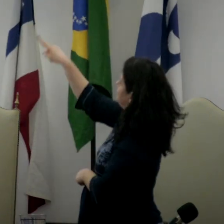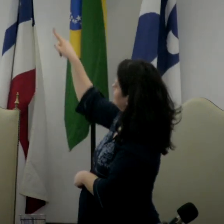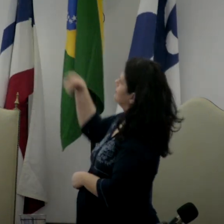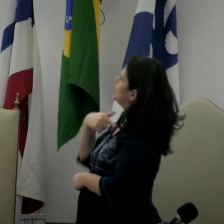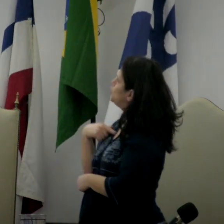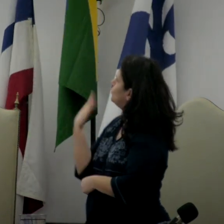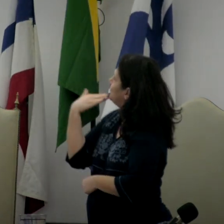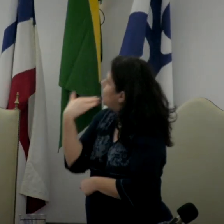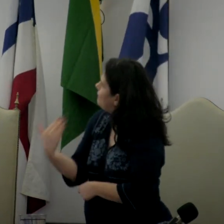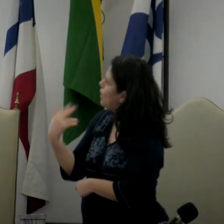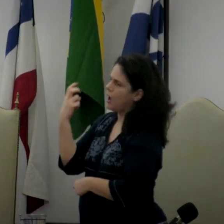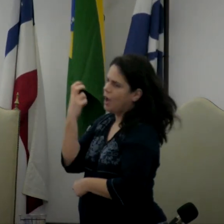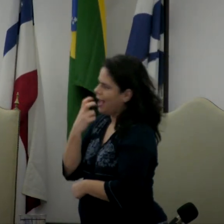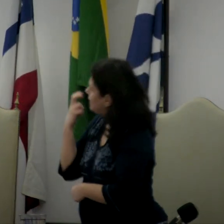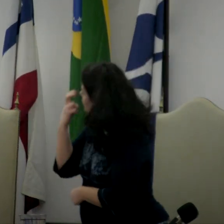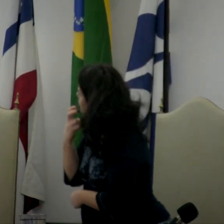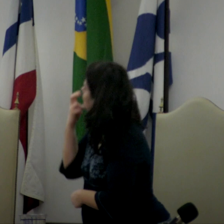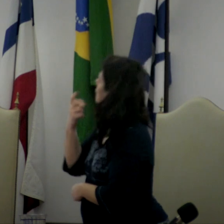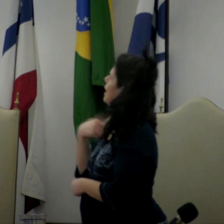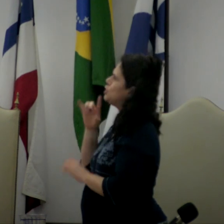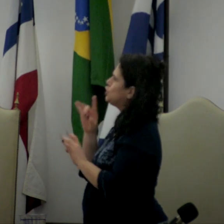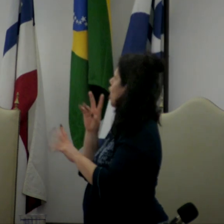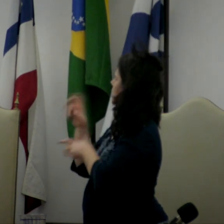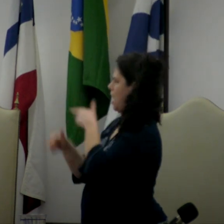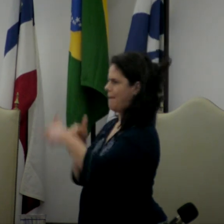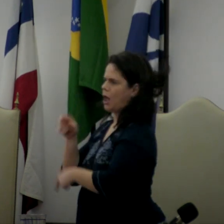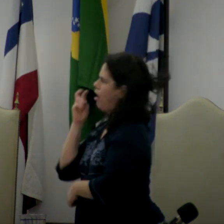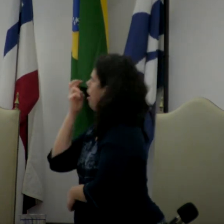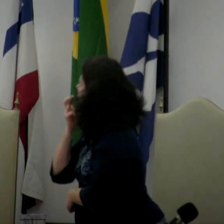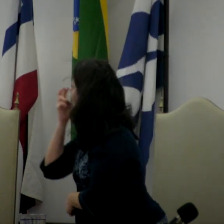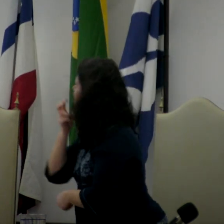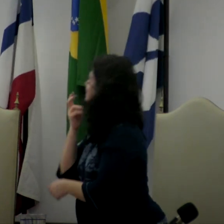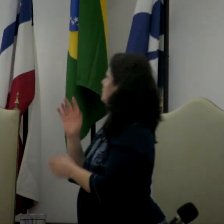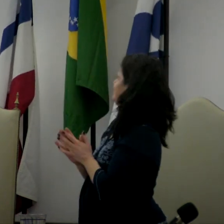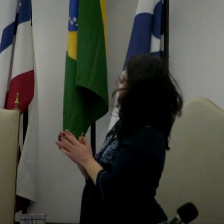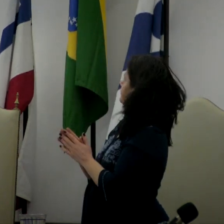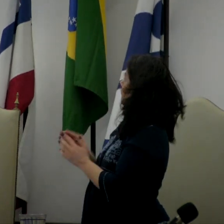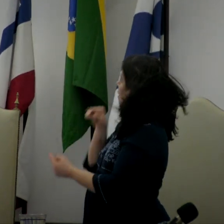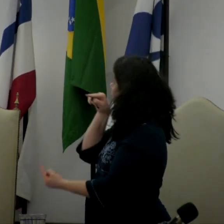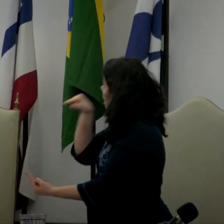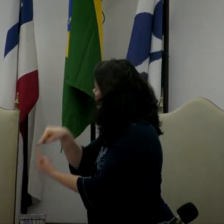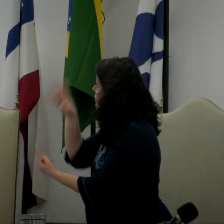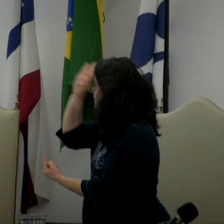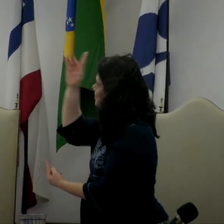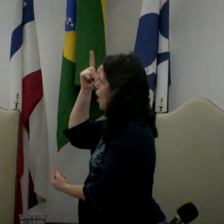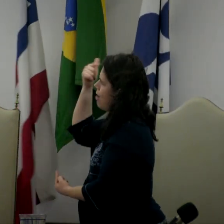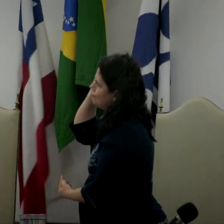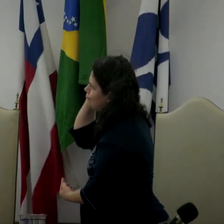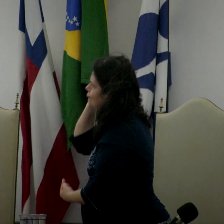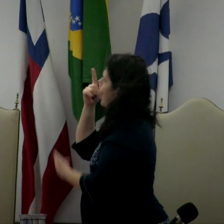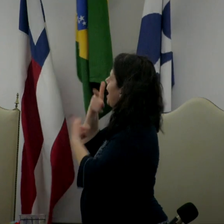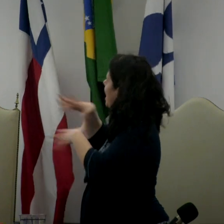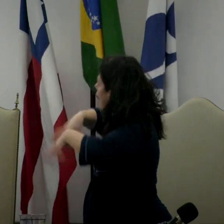E uma fonoaudióloga falou que eu trouxe aqui para vocês. Eu sou a favor do oralismo, só trabalho com oralismo, pois essa